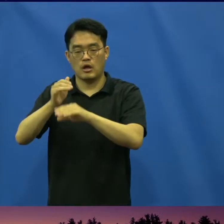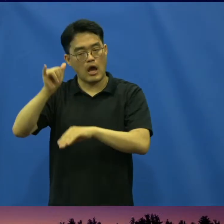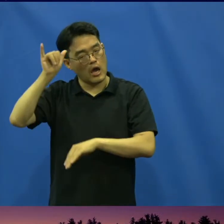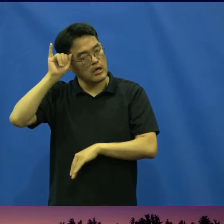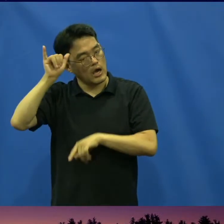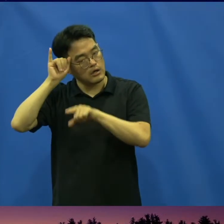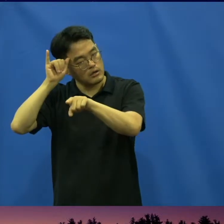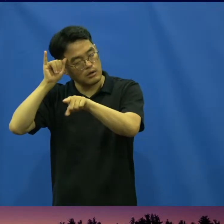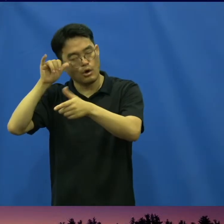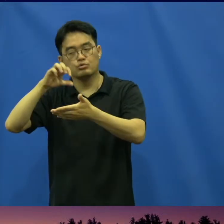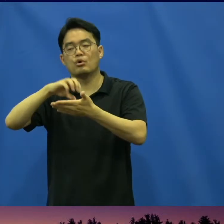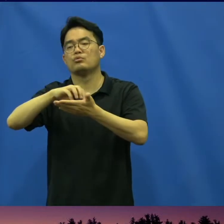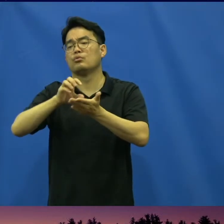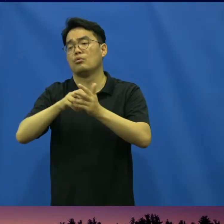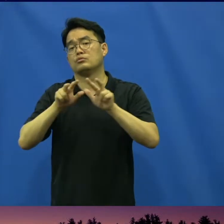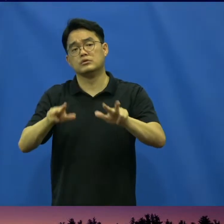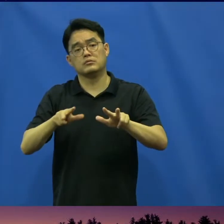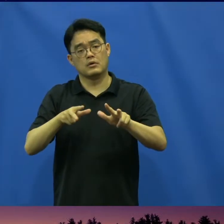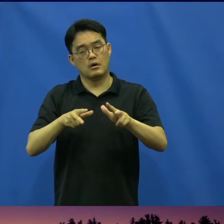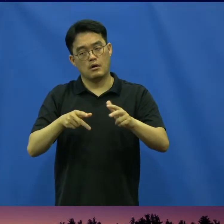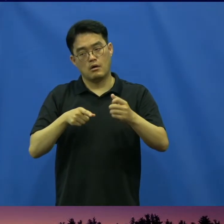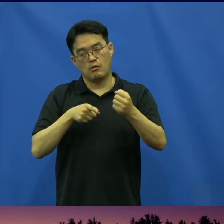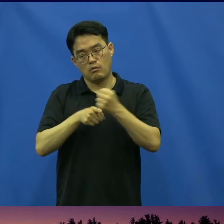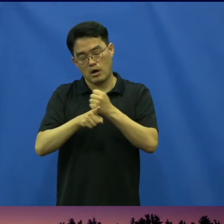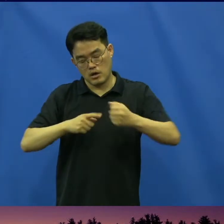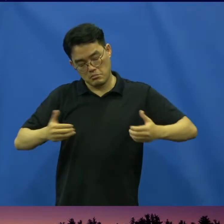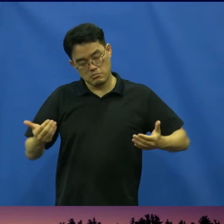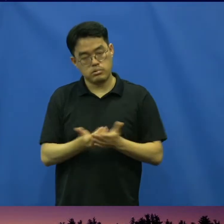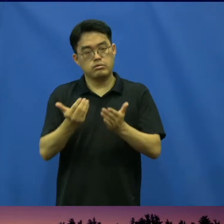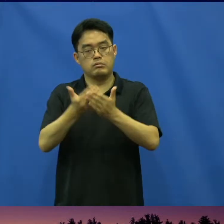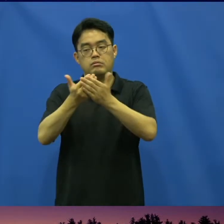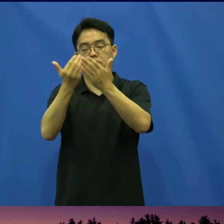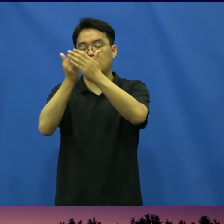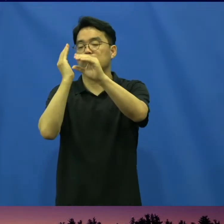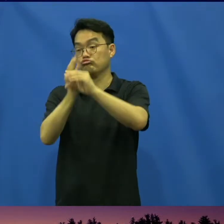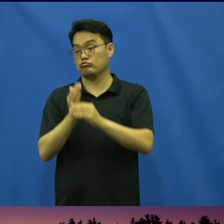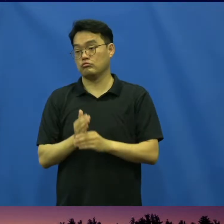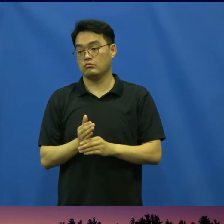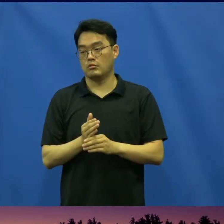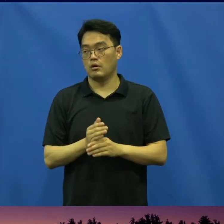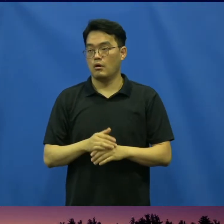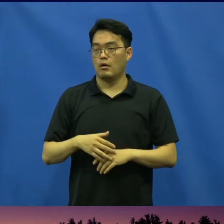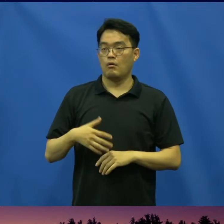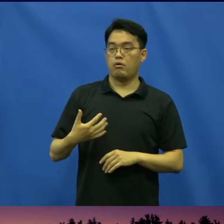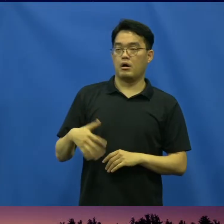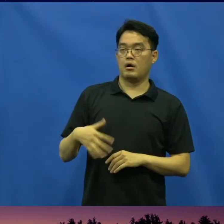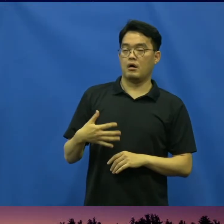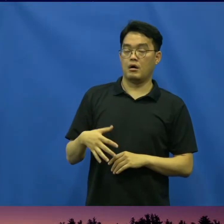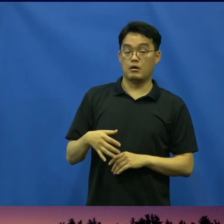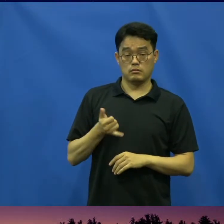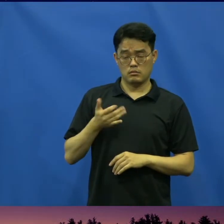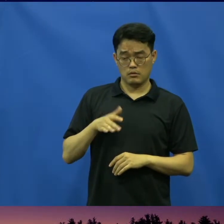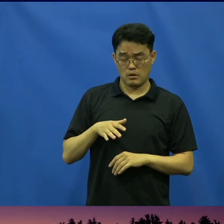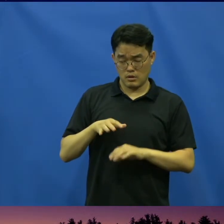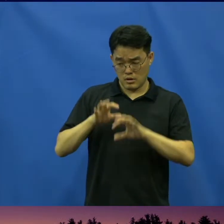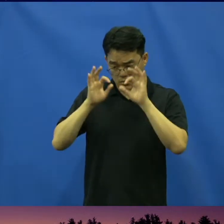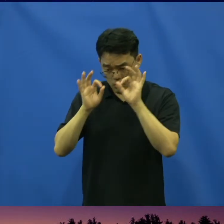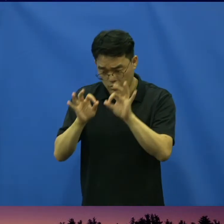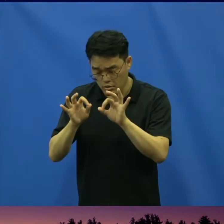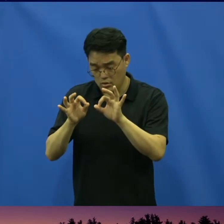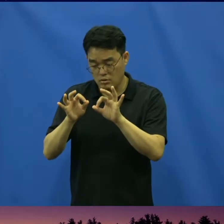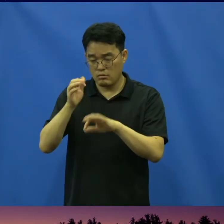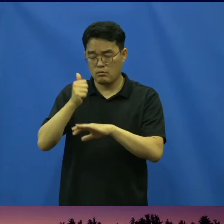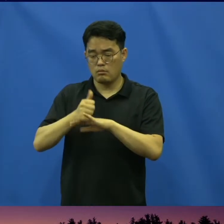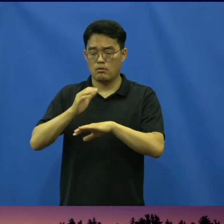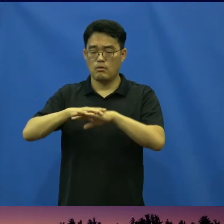그러나 여러분, 인간이 만든 문명들이 대단해 보이지만 그 안을 들여다보면 험한 것들이 얼마나 많은가. 인간의 지혜와 지식들이 결국은 어디로